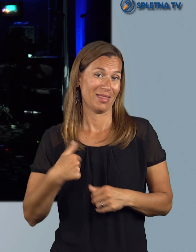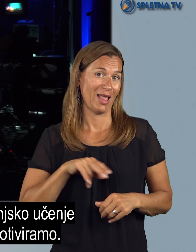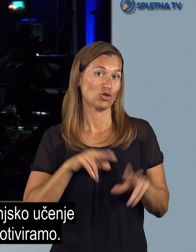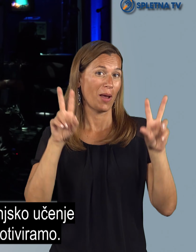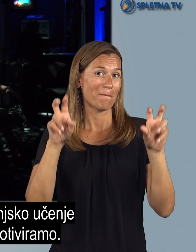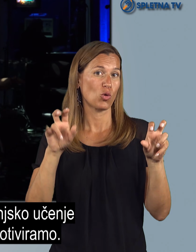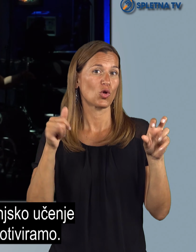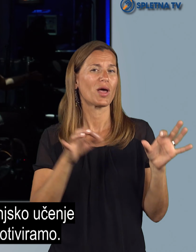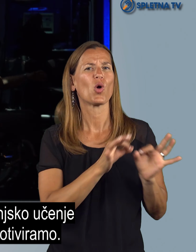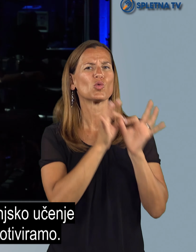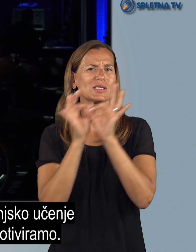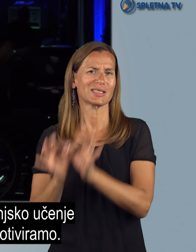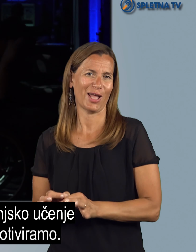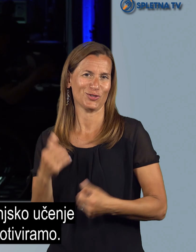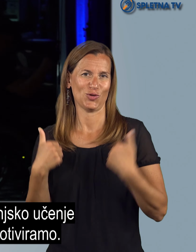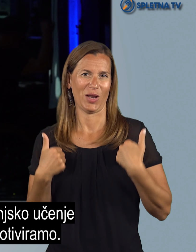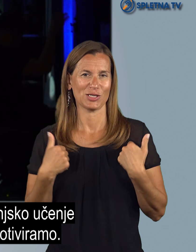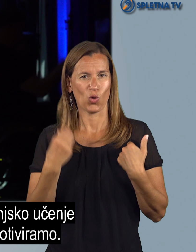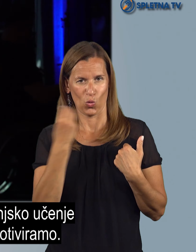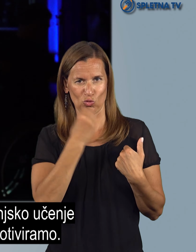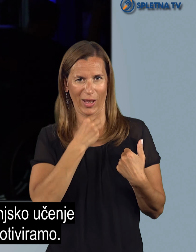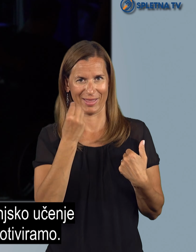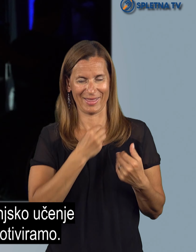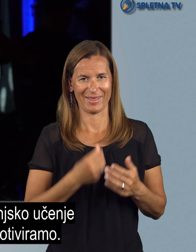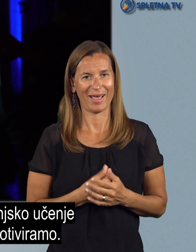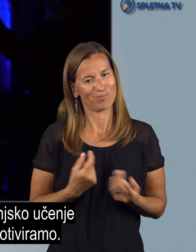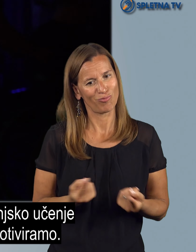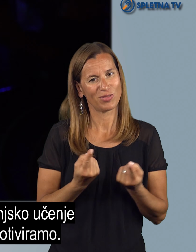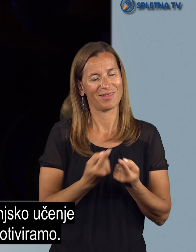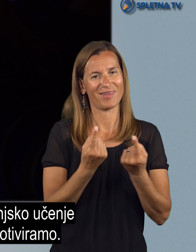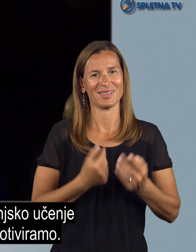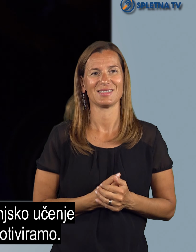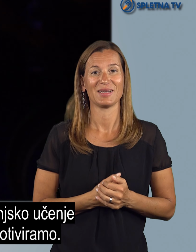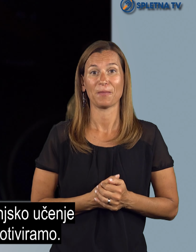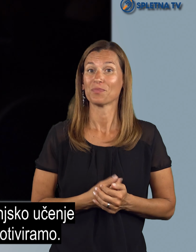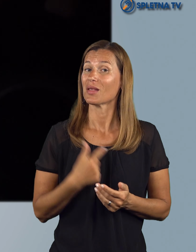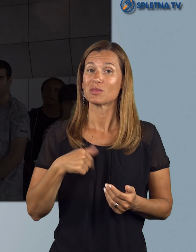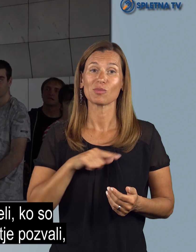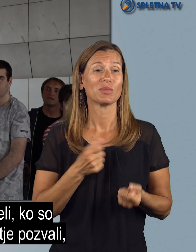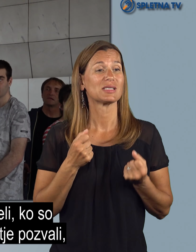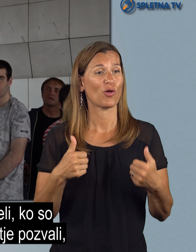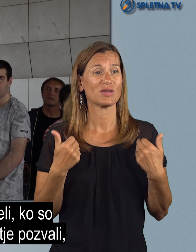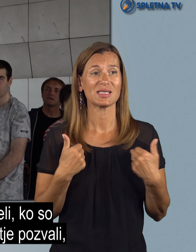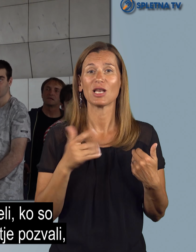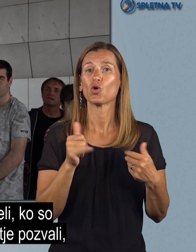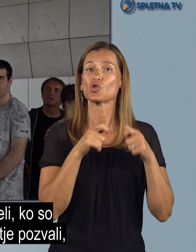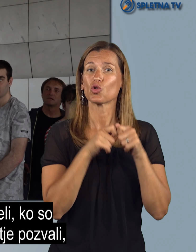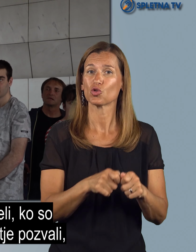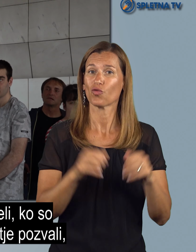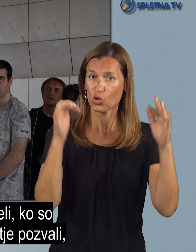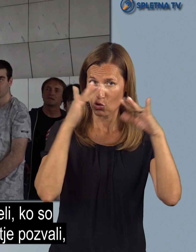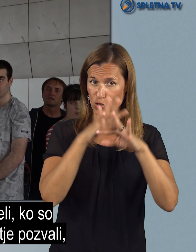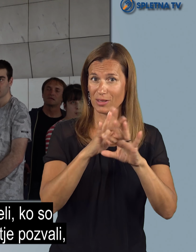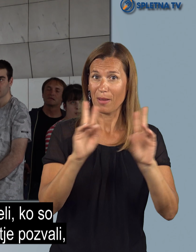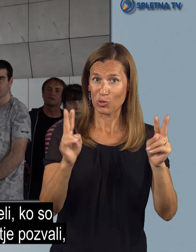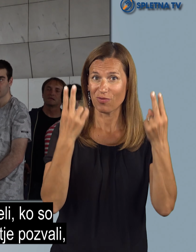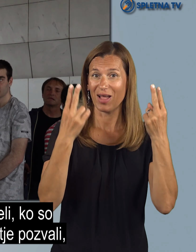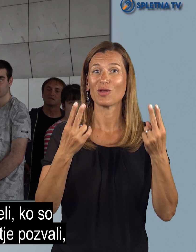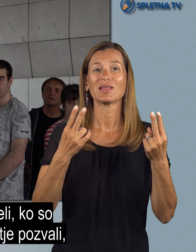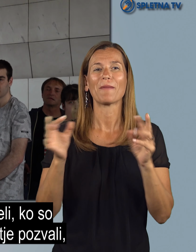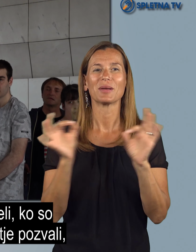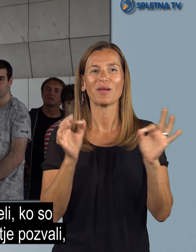naša moto je vseživljenjsko učenje in da čim bolj jih motiviram. Zelo smo bili veseli, ko so nas z Društva Sožitje pozvali,